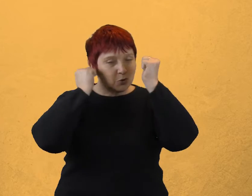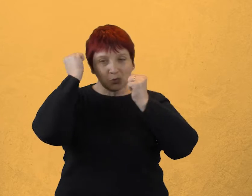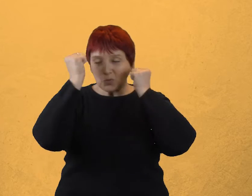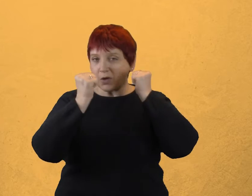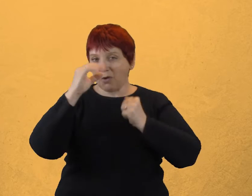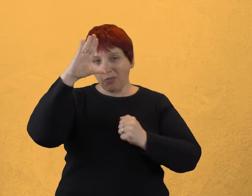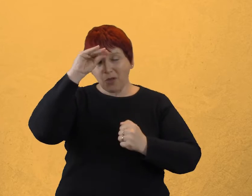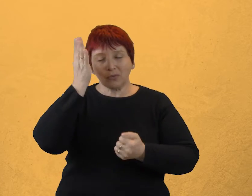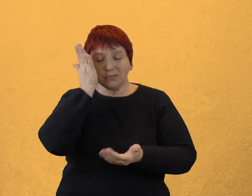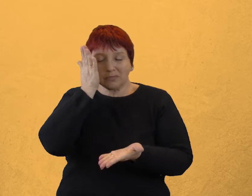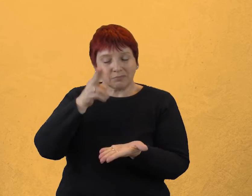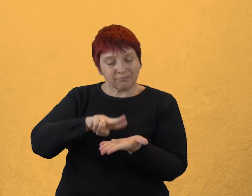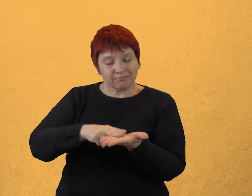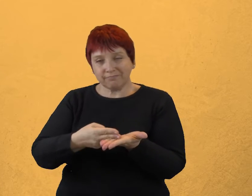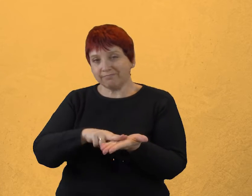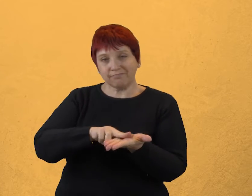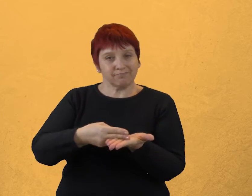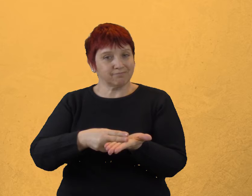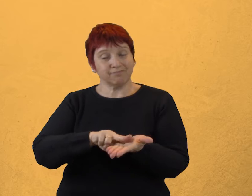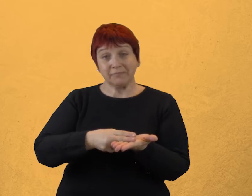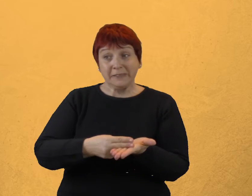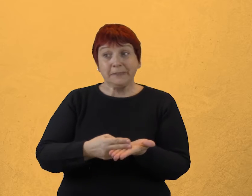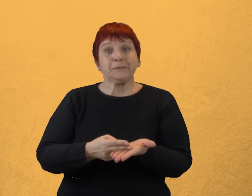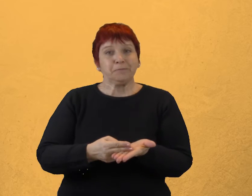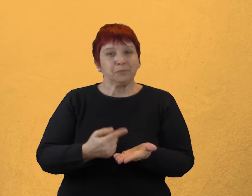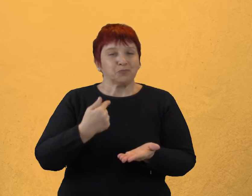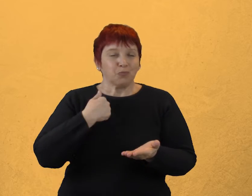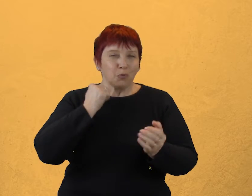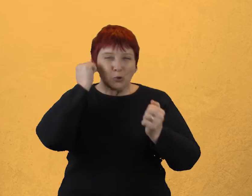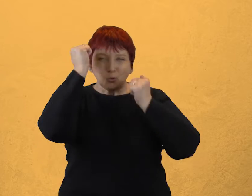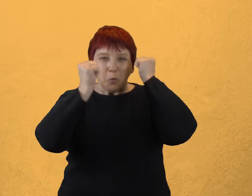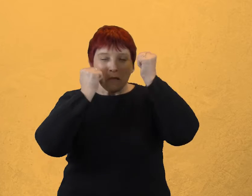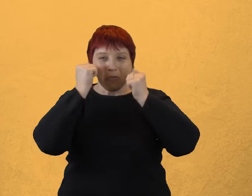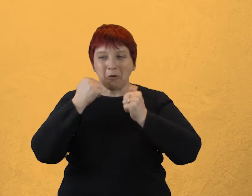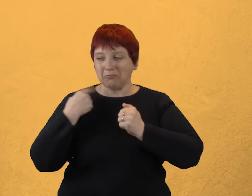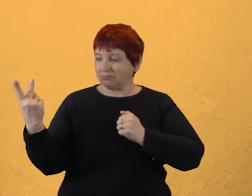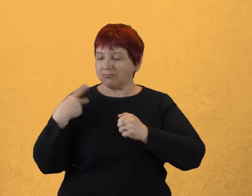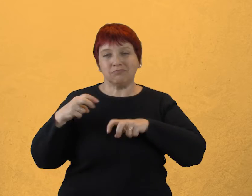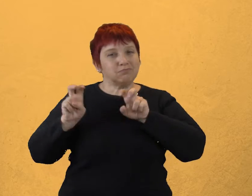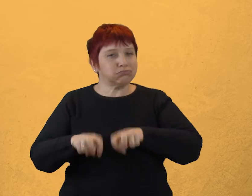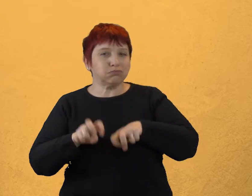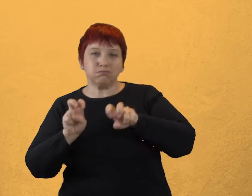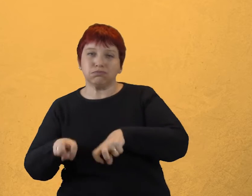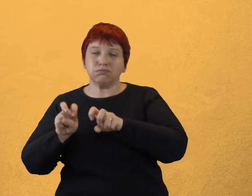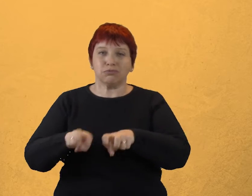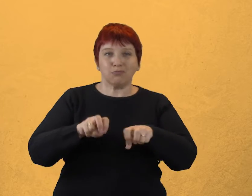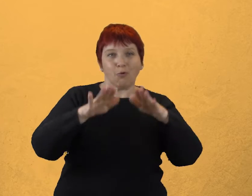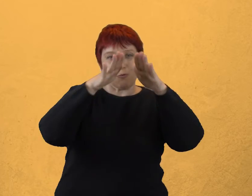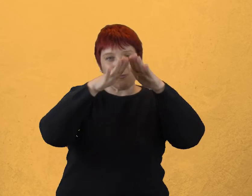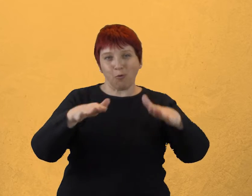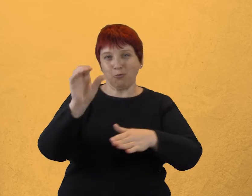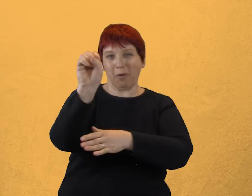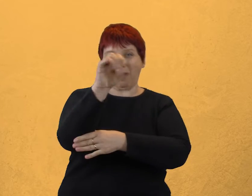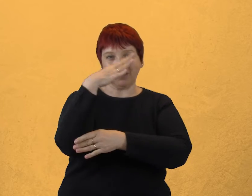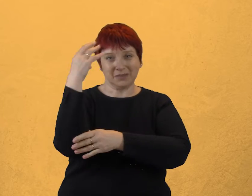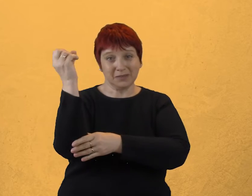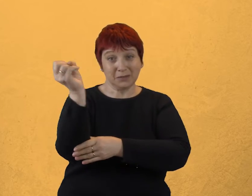con ella. A veces me imagino que andamos por la fortaleza del cerro. Otras veces pienso que